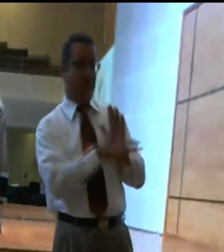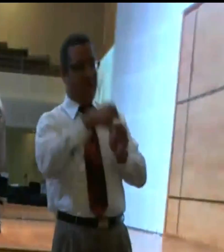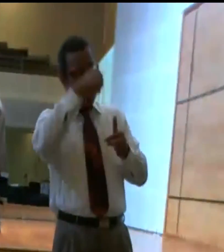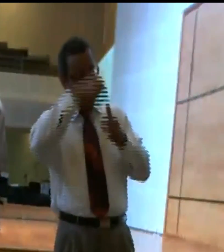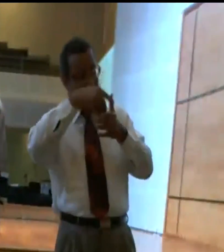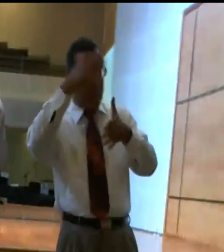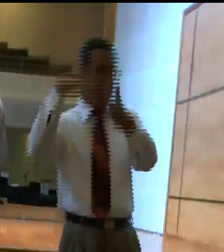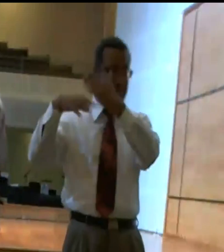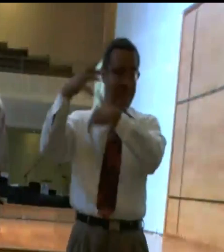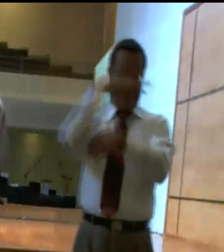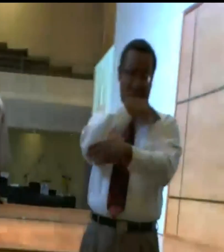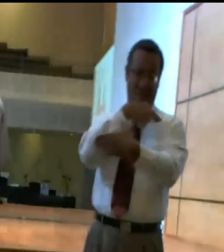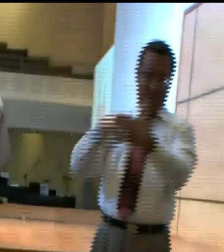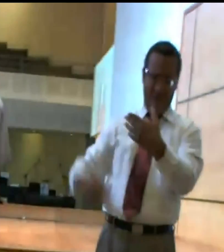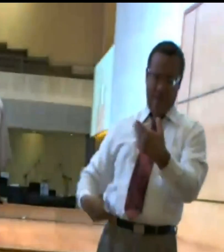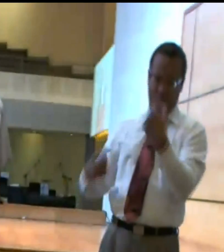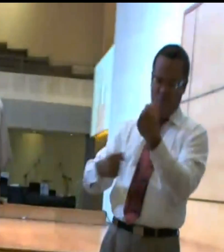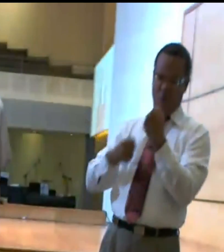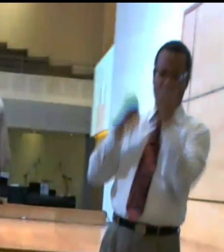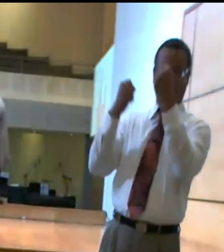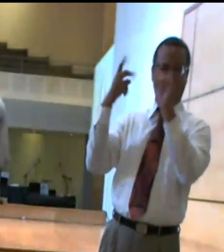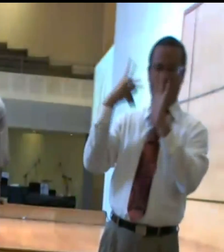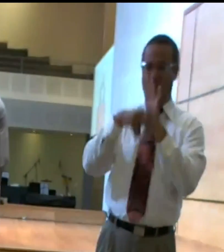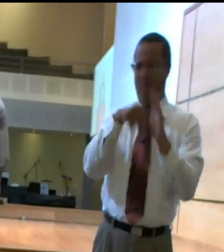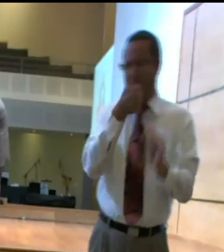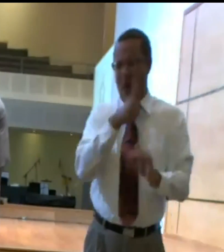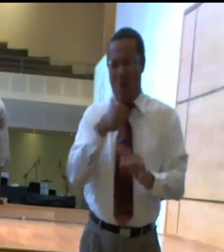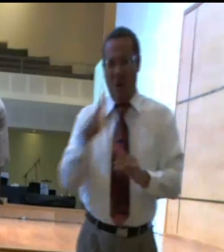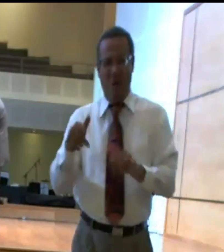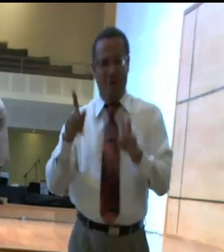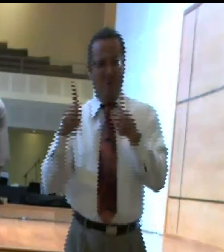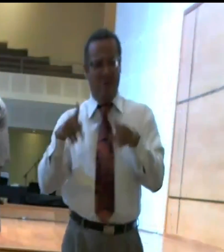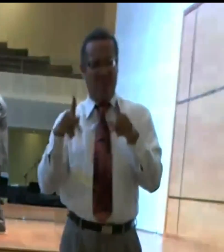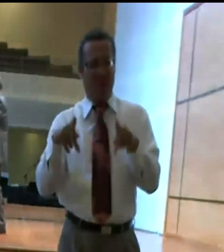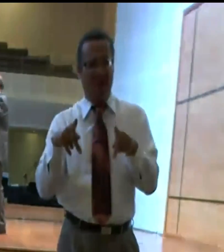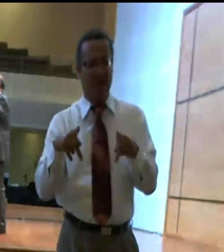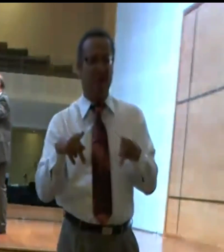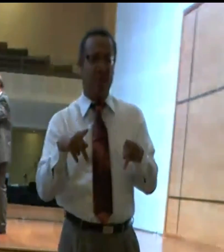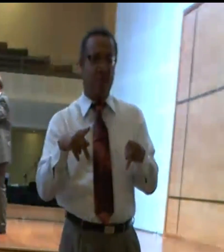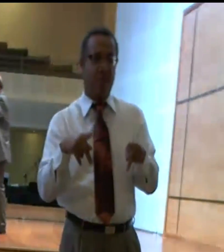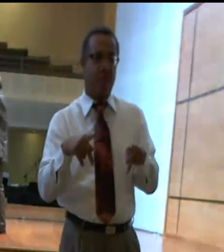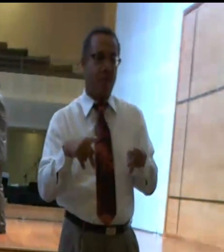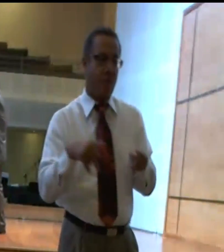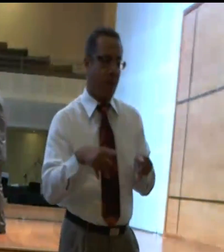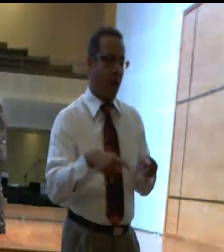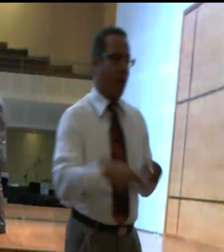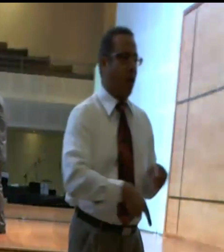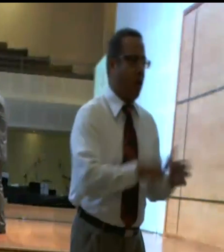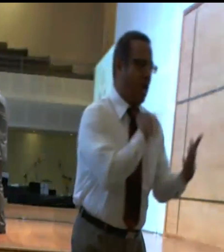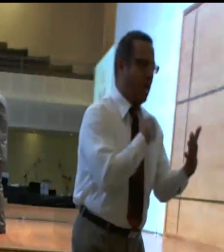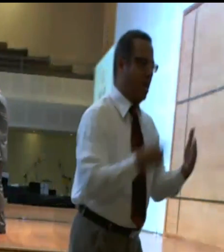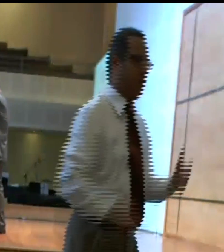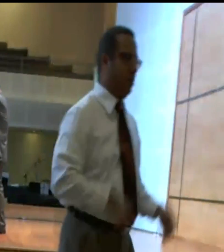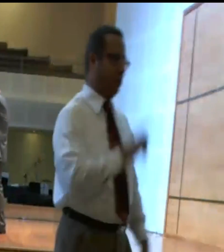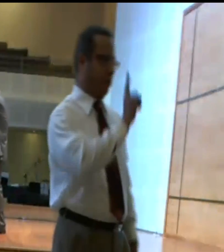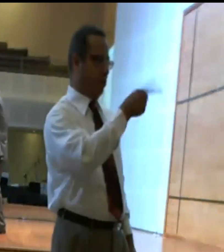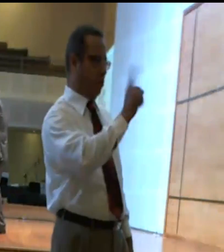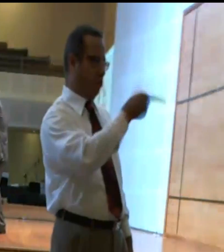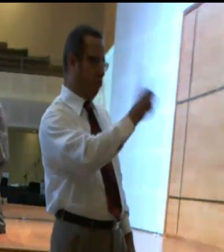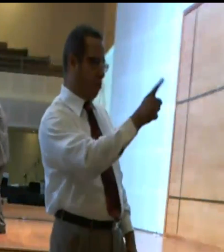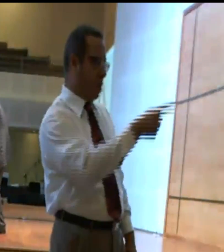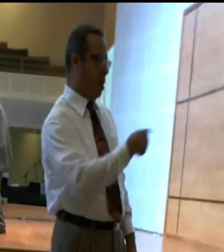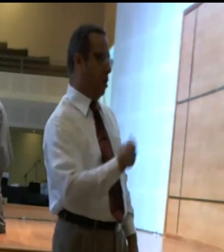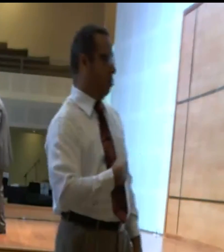reyes en aquellos días. Un individuo que se retiraba de la presencia del rey, mostrando